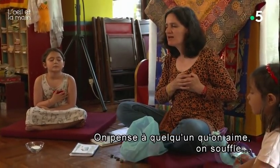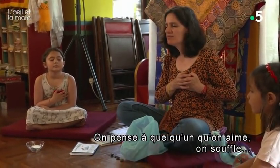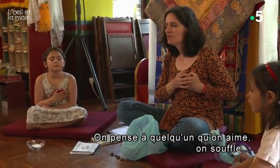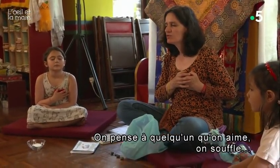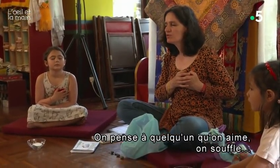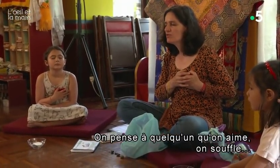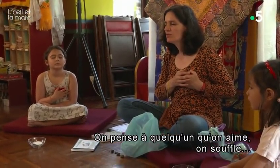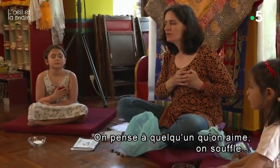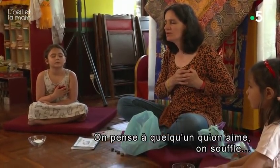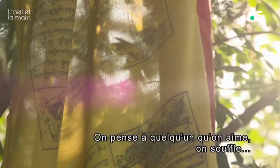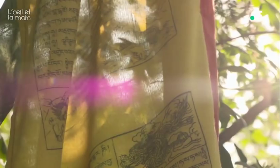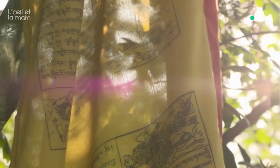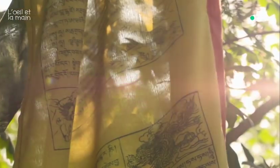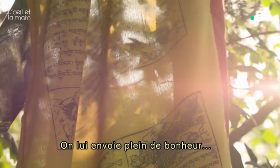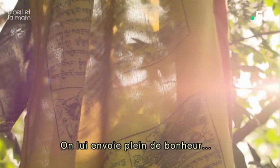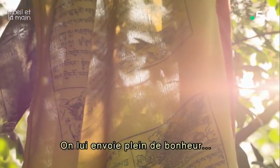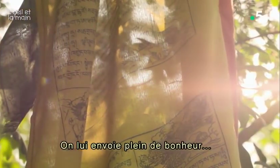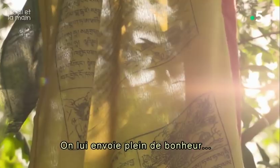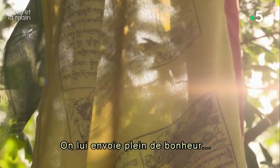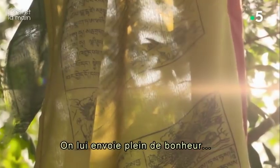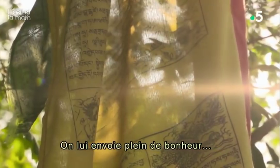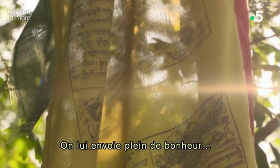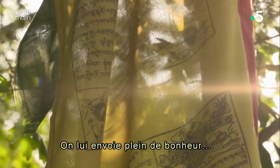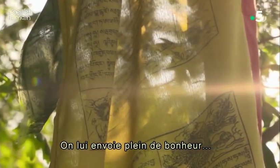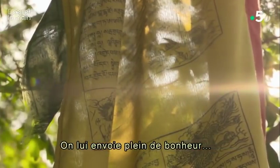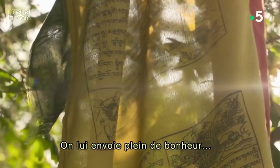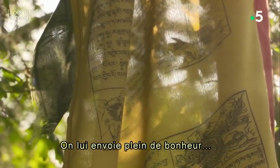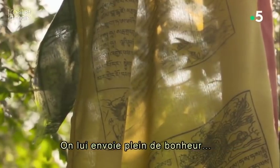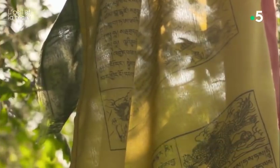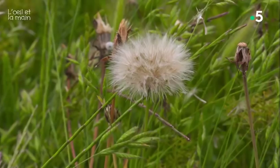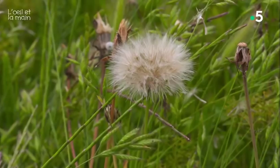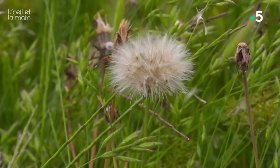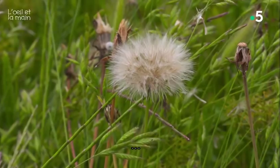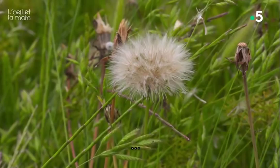aime. On souffle. On lui envoie plein de bonheur.